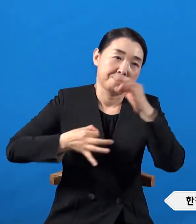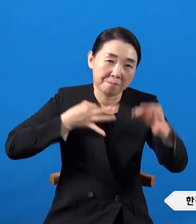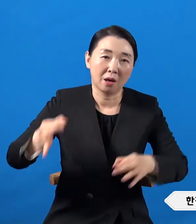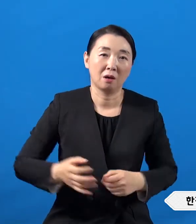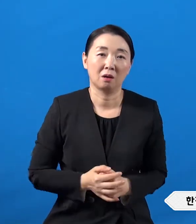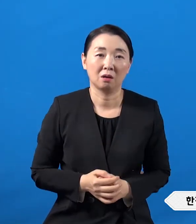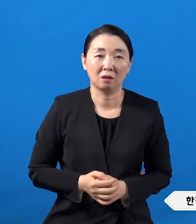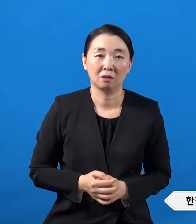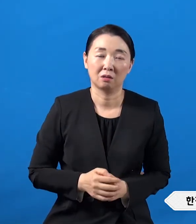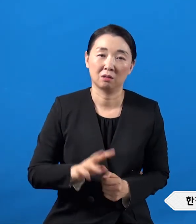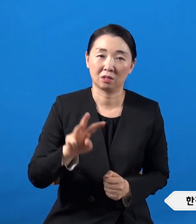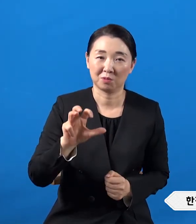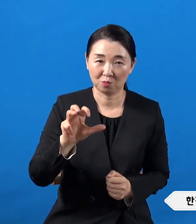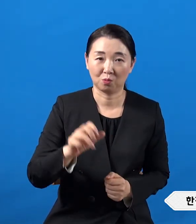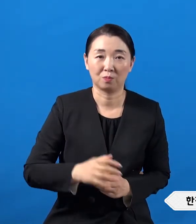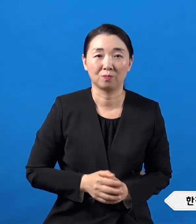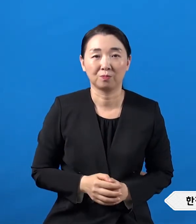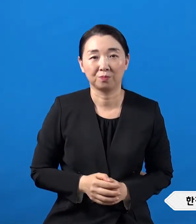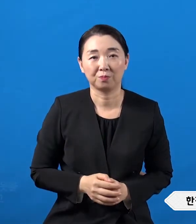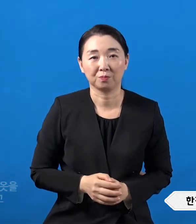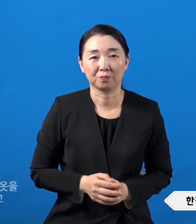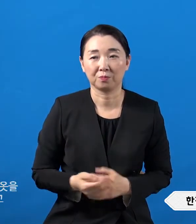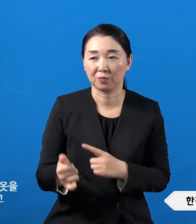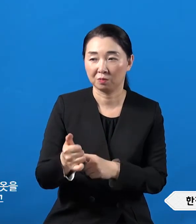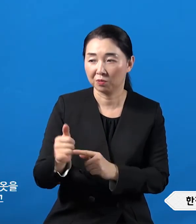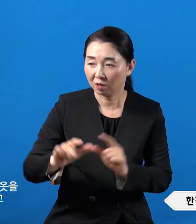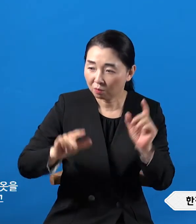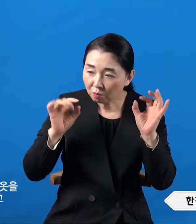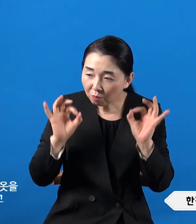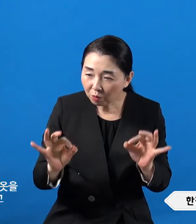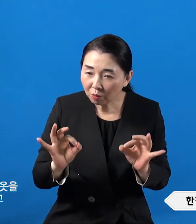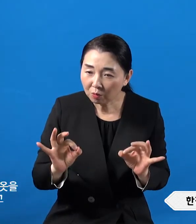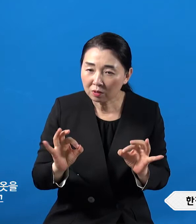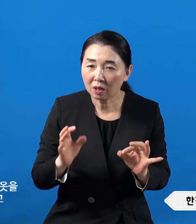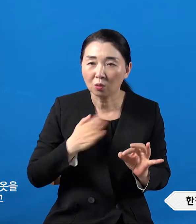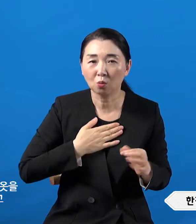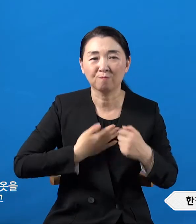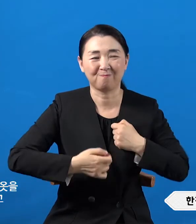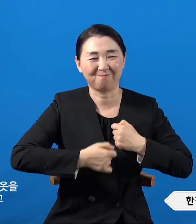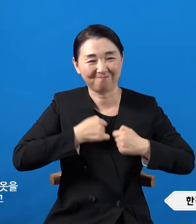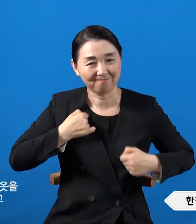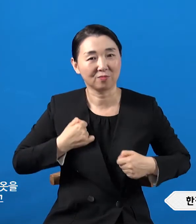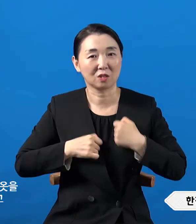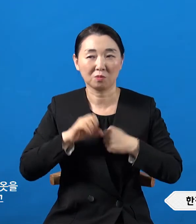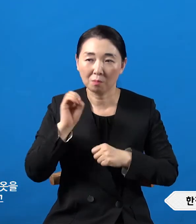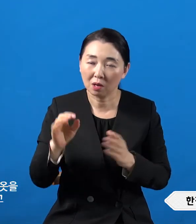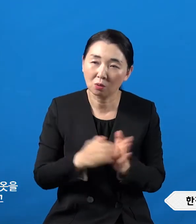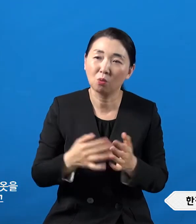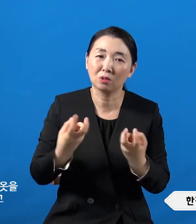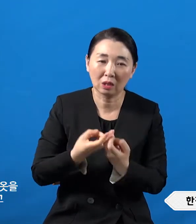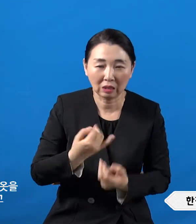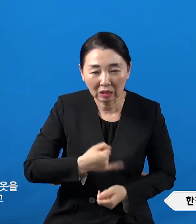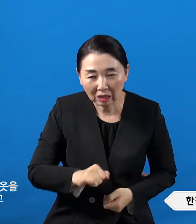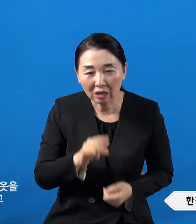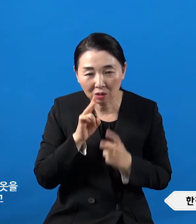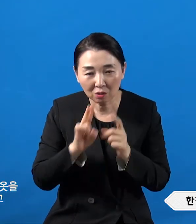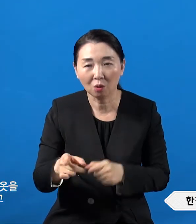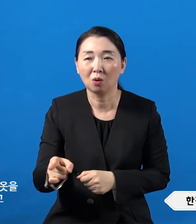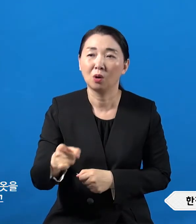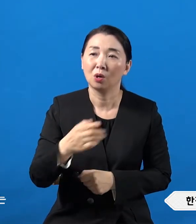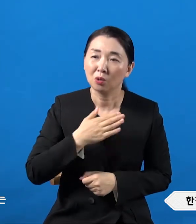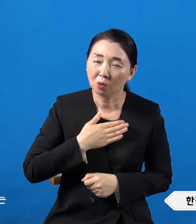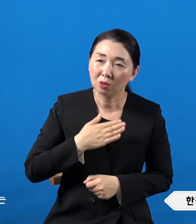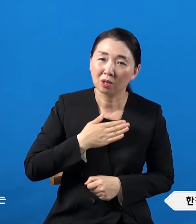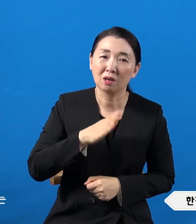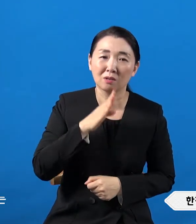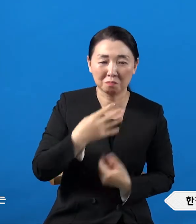울부짖습니다. 35절에 입다가 이를 보고 자기 옷을 찢으며 이르되 어찌할꼬 내 딸이여